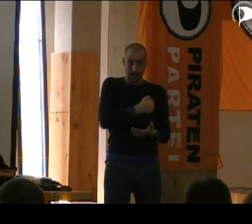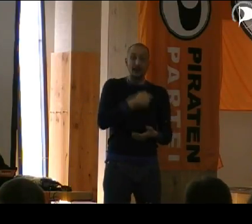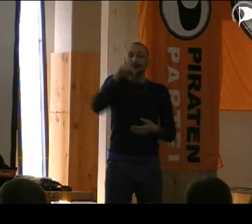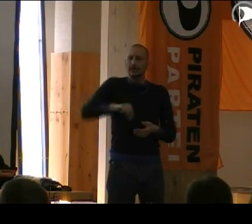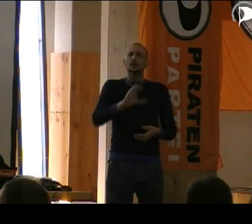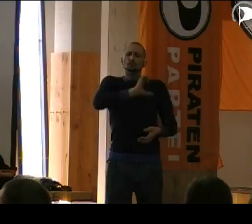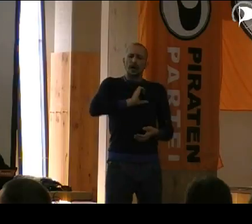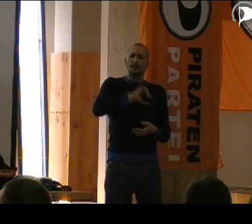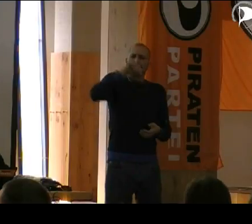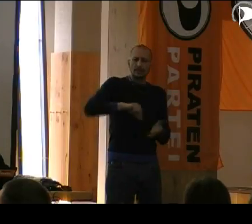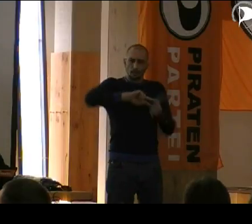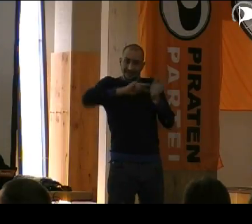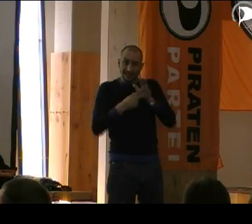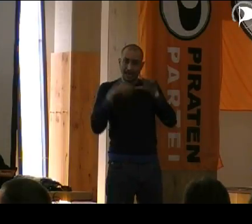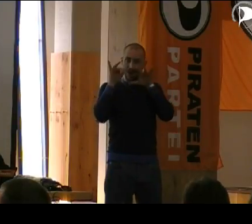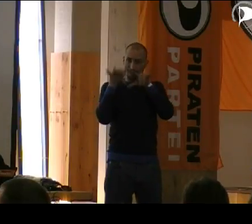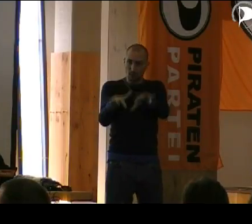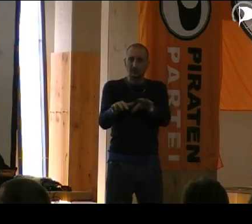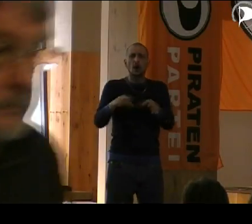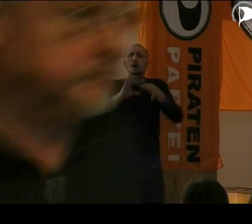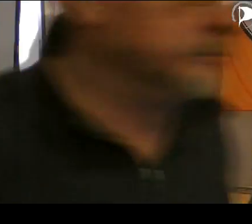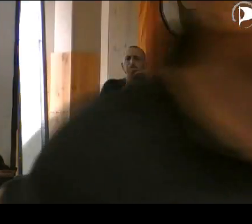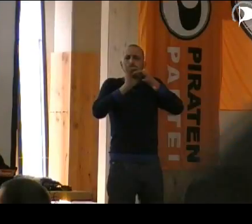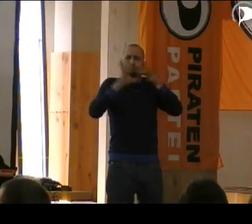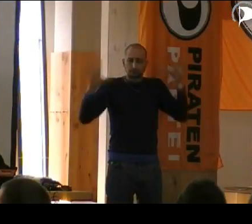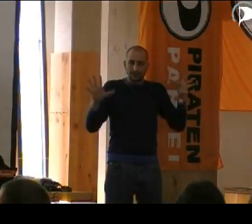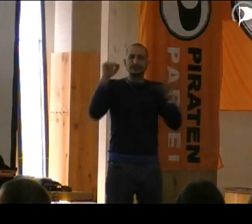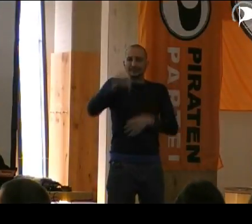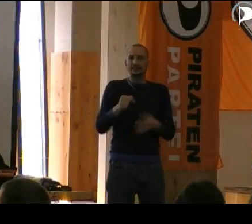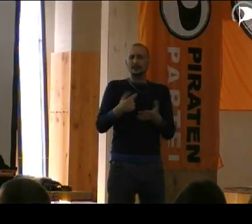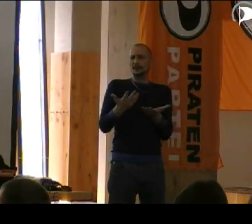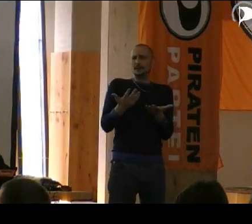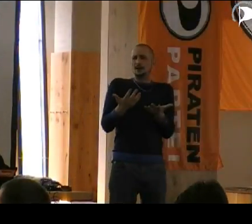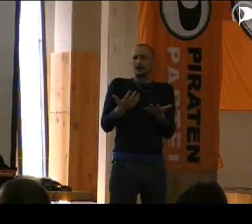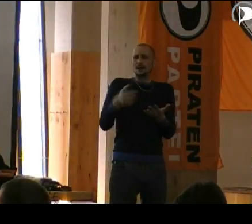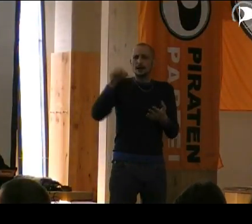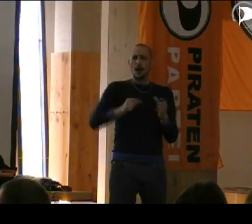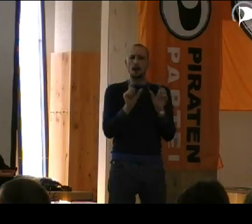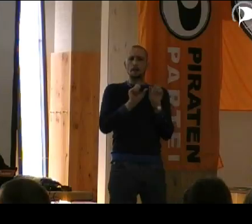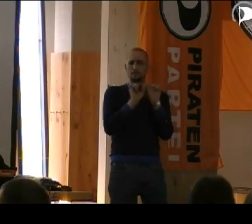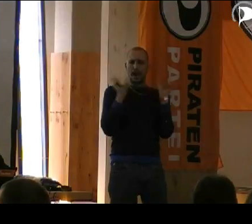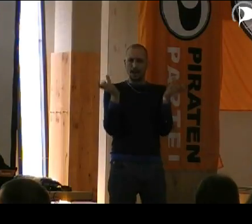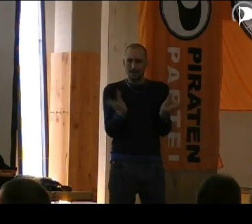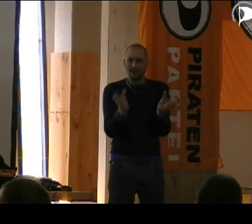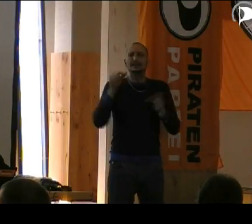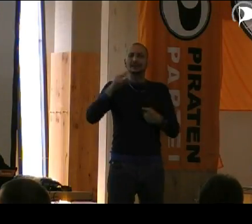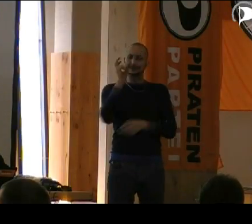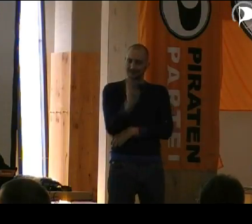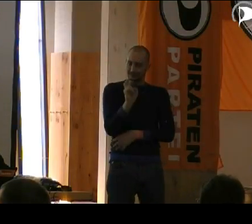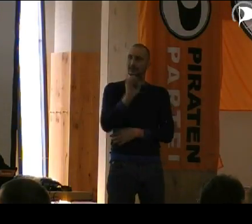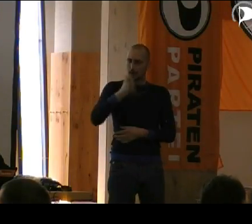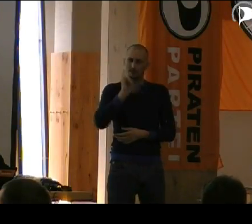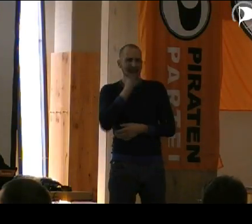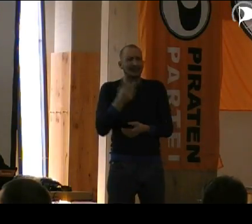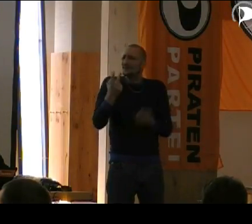dass wir politik beeinflussen kann völlig unabhängig davon ob wir in einem parlament sitzen oder nichts es ist nicht nicht